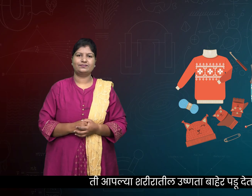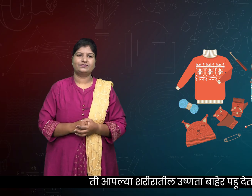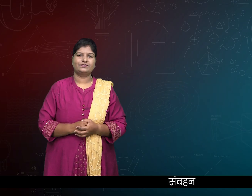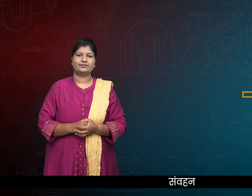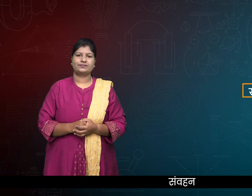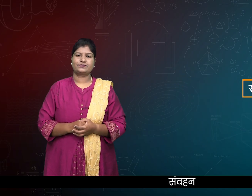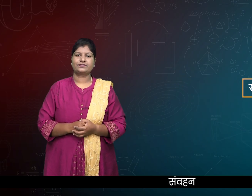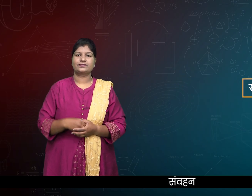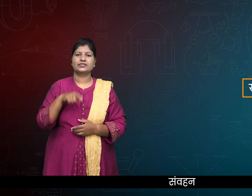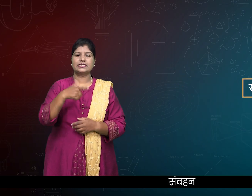संवहन.